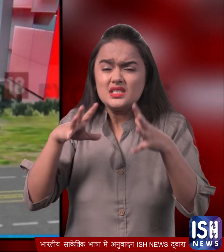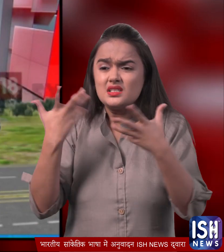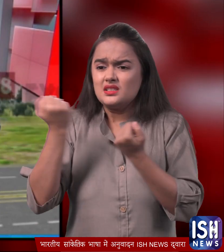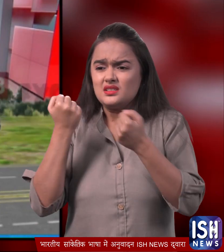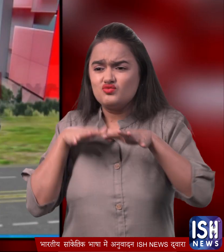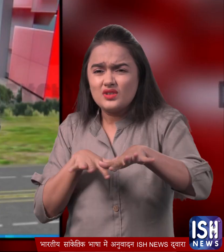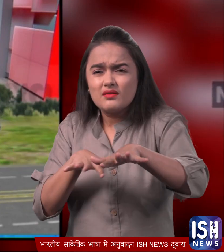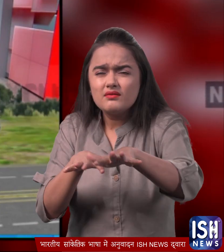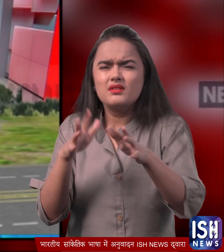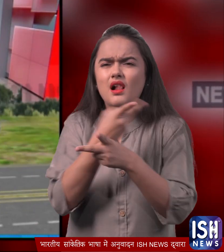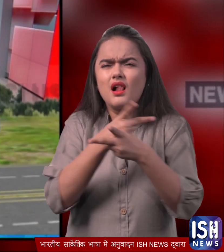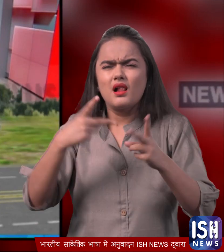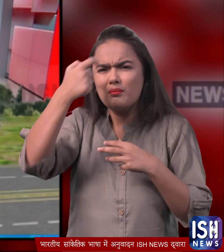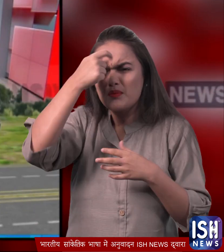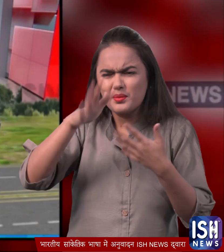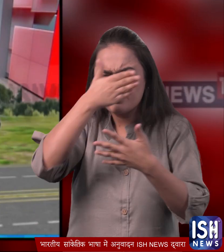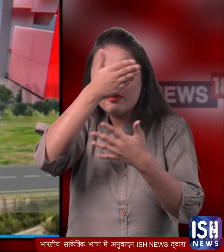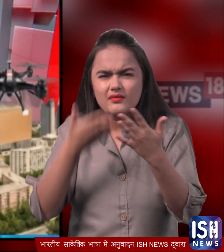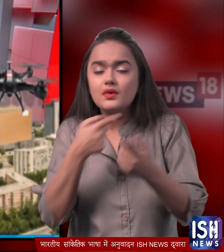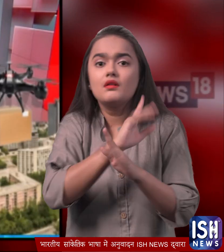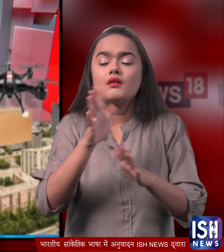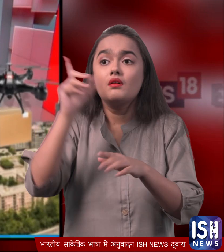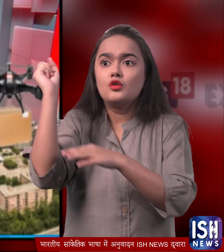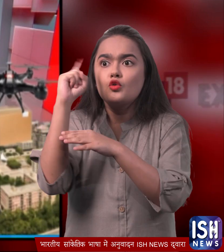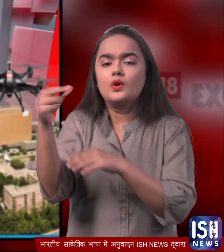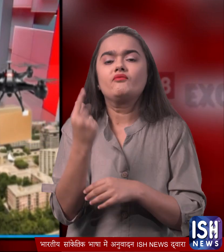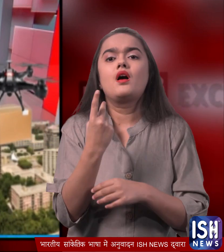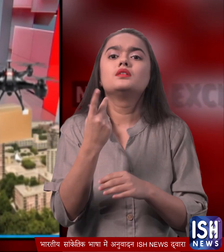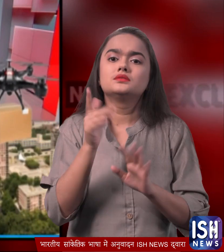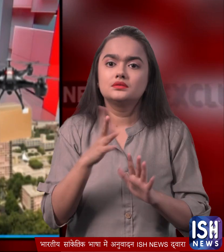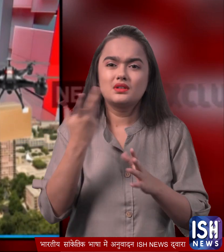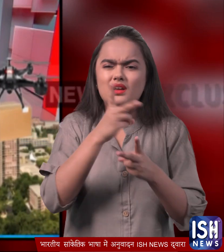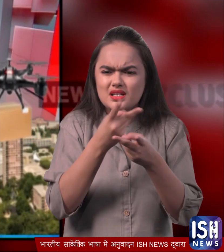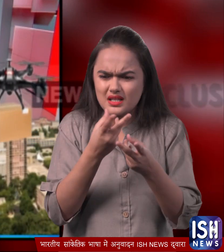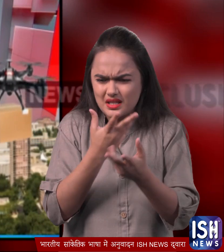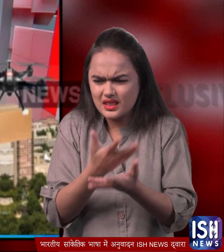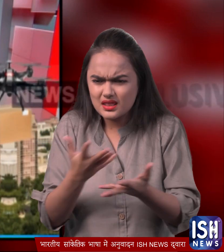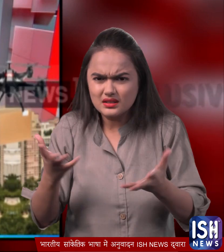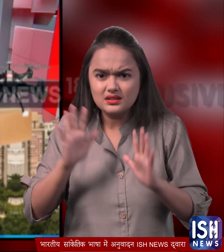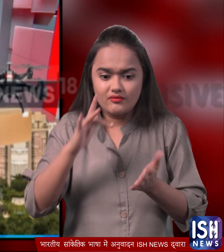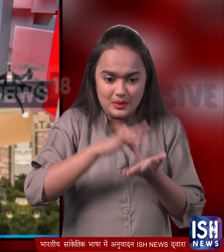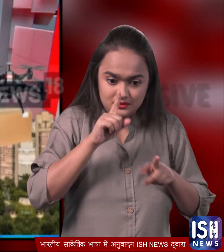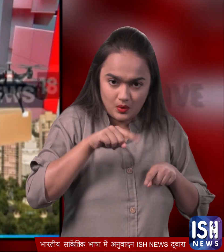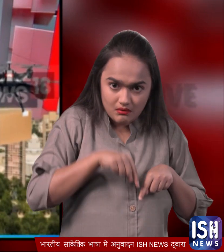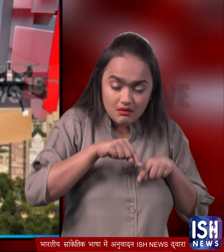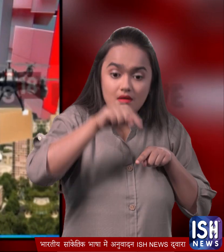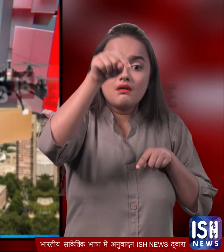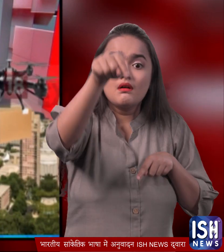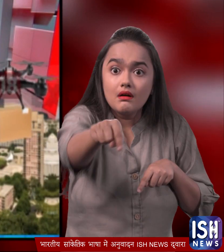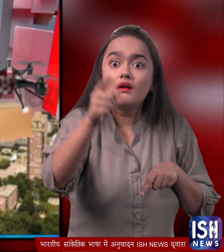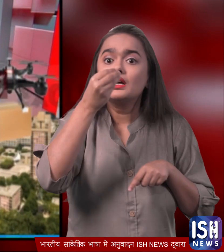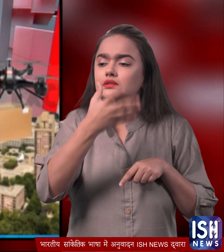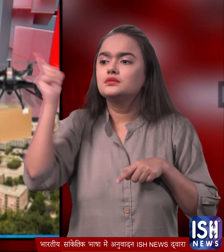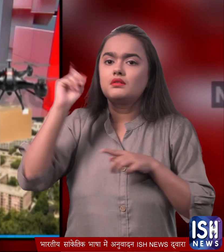में ट्रैफिक का दबाव कम करना है। इसके लिए वहां कई तरह की चीजों को एक जगह से दूसरी जगह पहुंचाने के लिए बड़ी संख्या